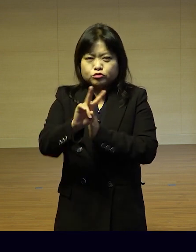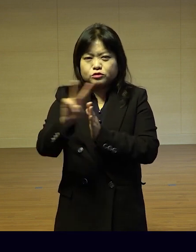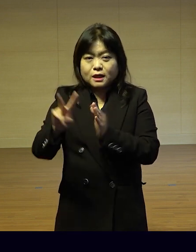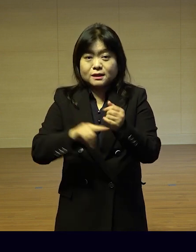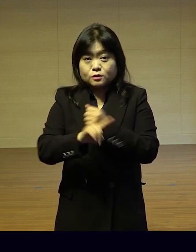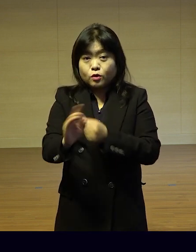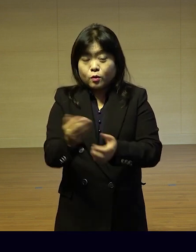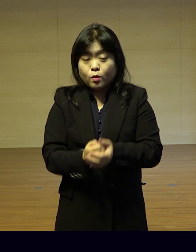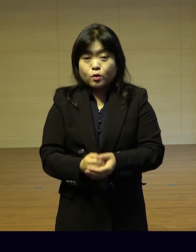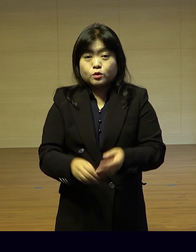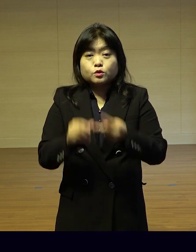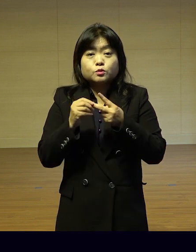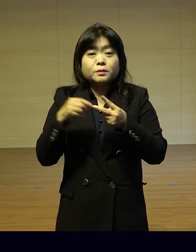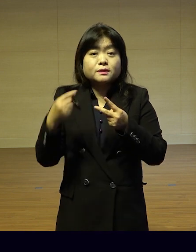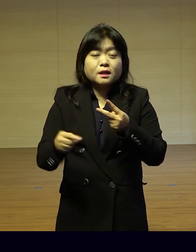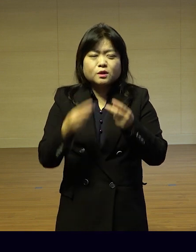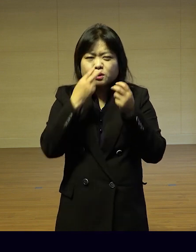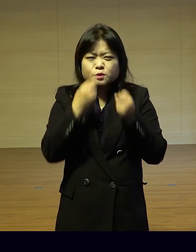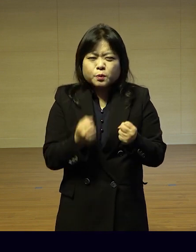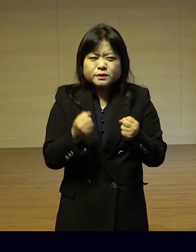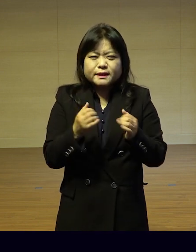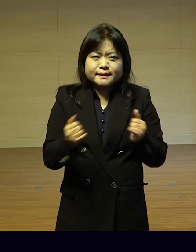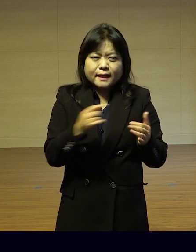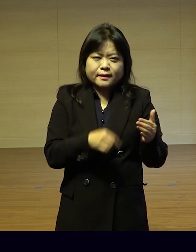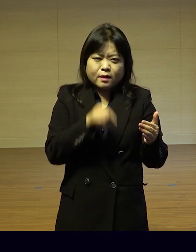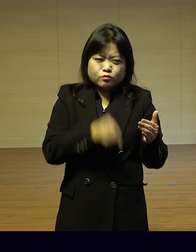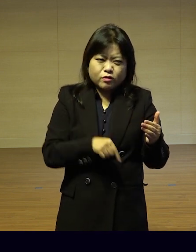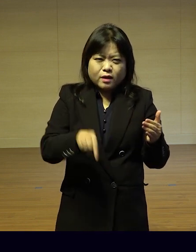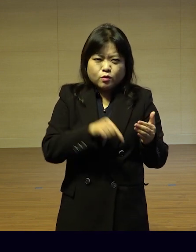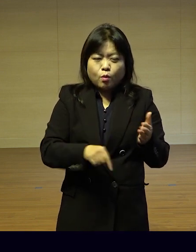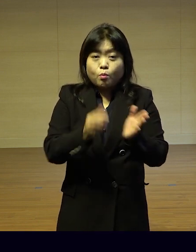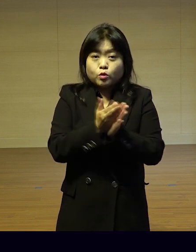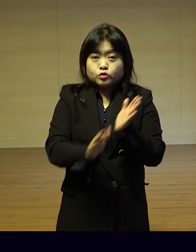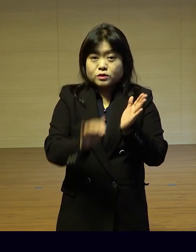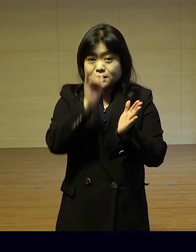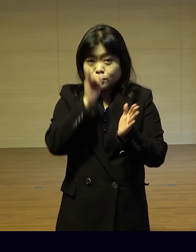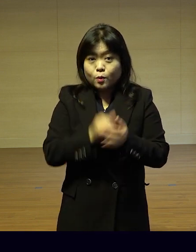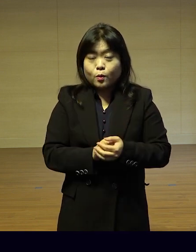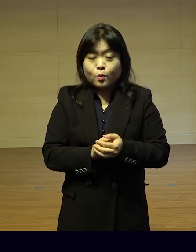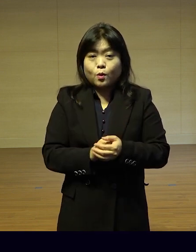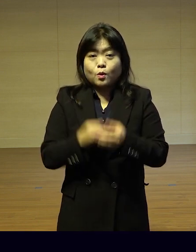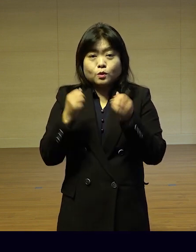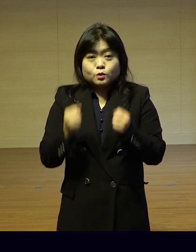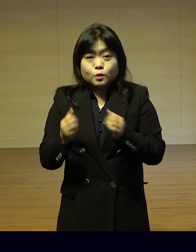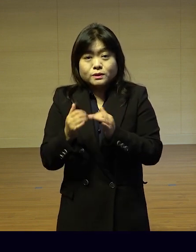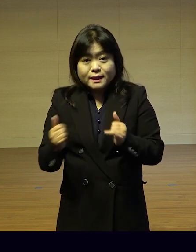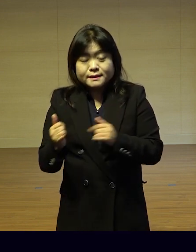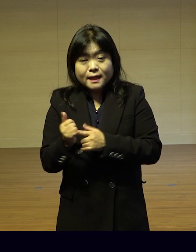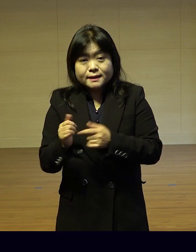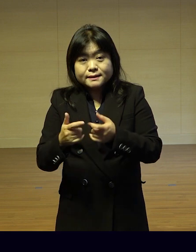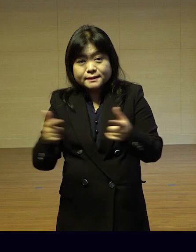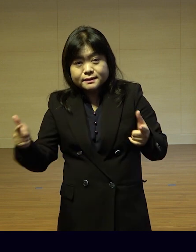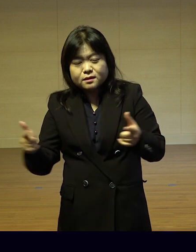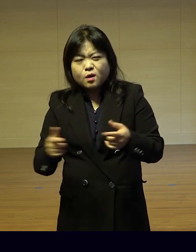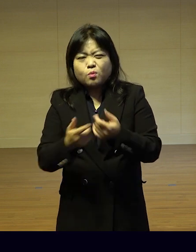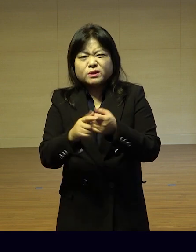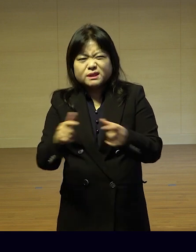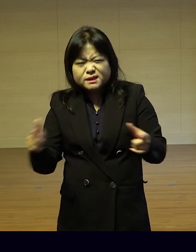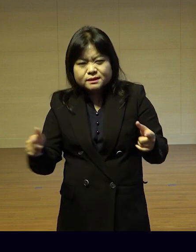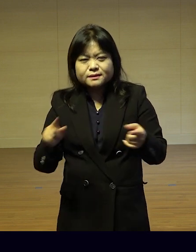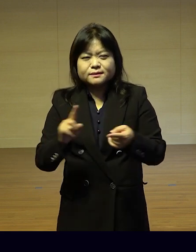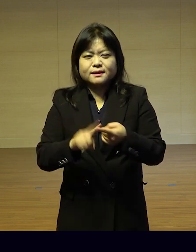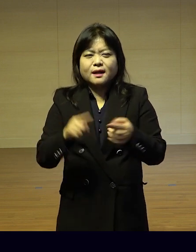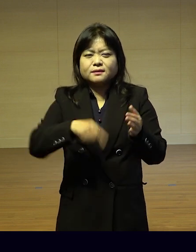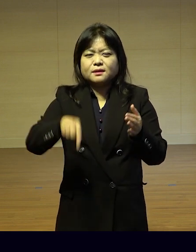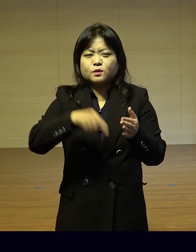두 번째 존재자 내부에도 모순이 있고 존재자들 여러 복수의 존재자들